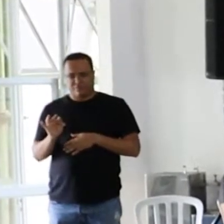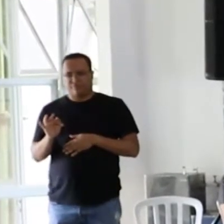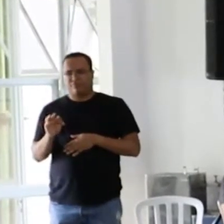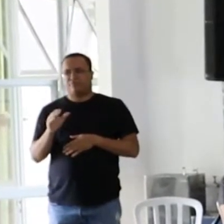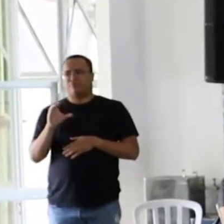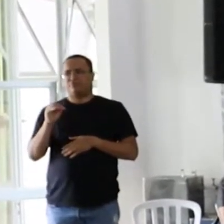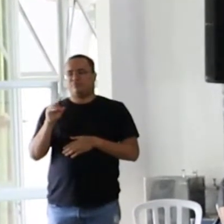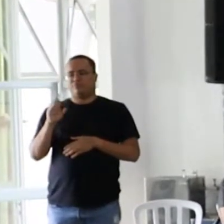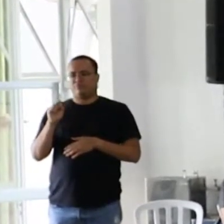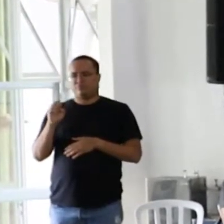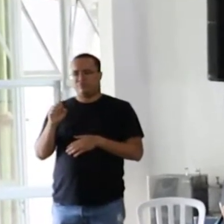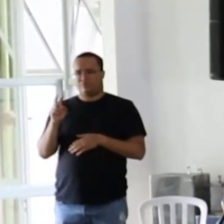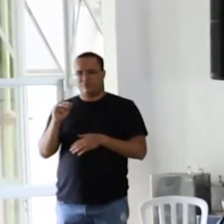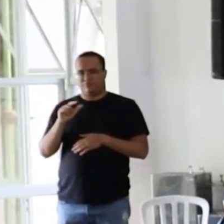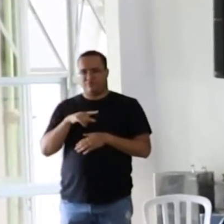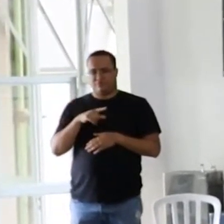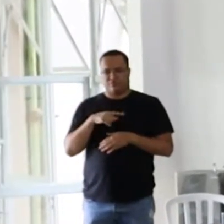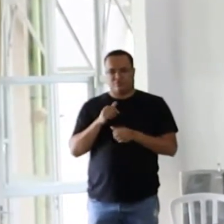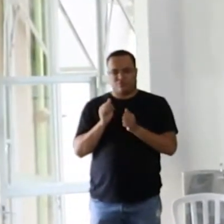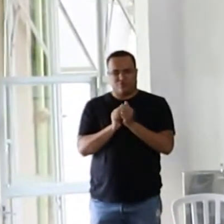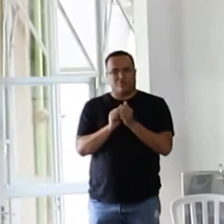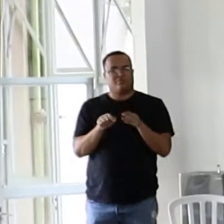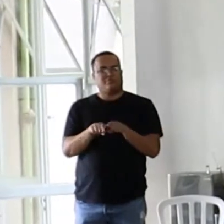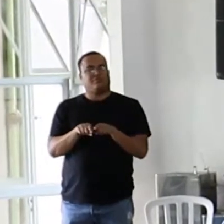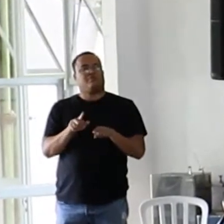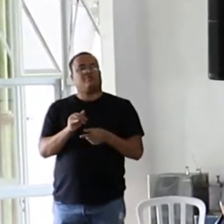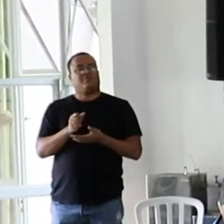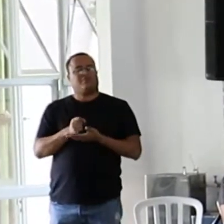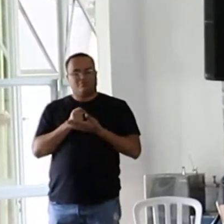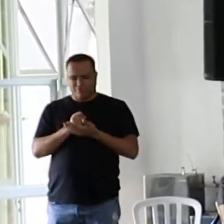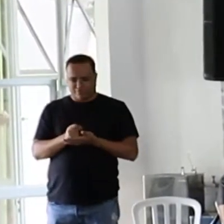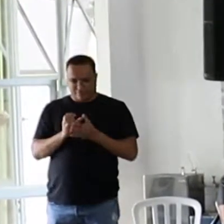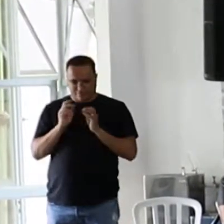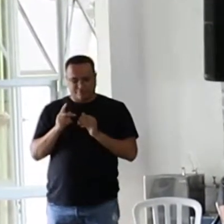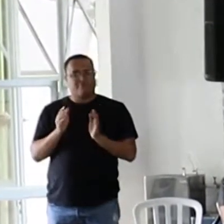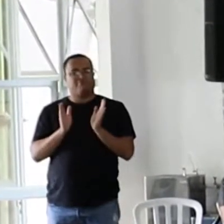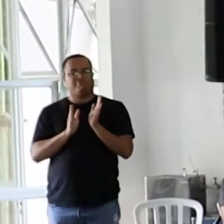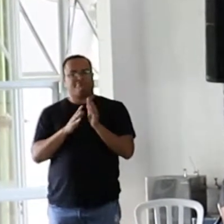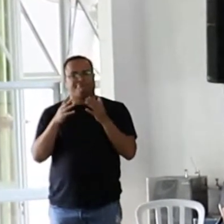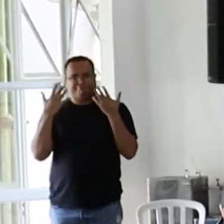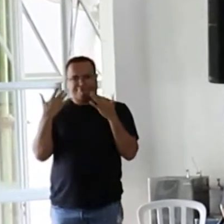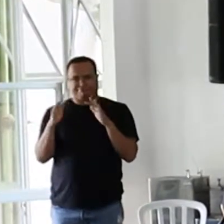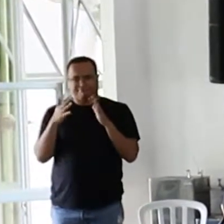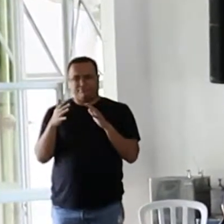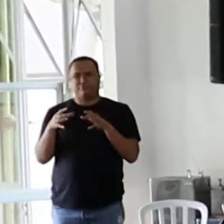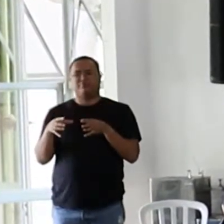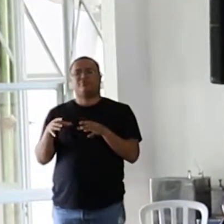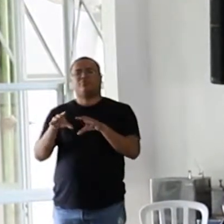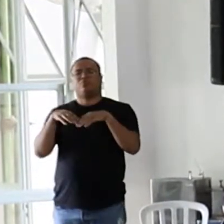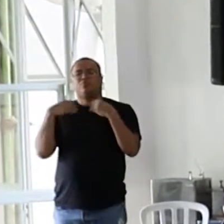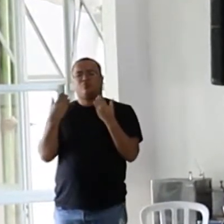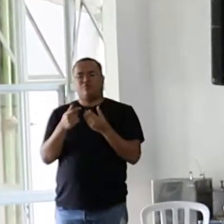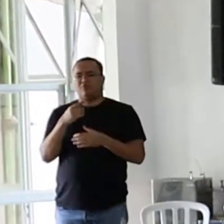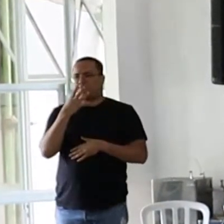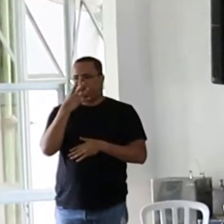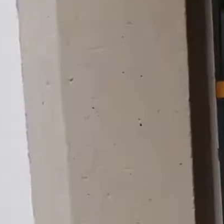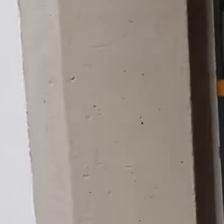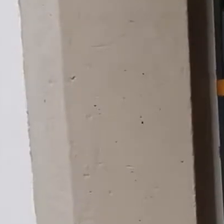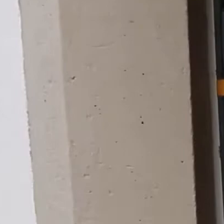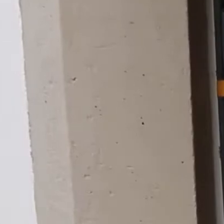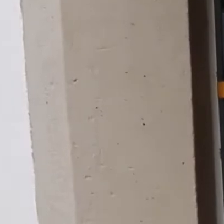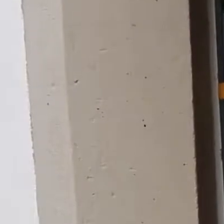o codex vai estar junto vai apoiar e vai atuar parabéns aí a comunidade do Guará por